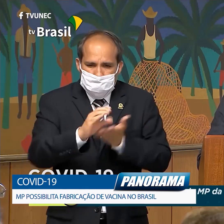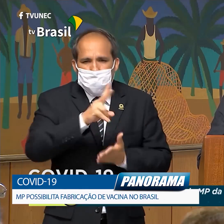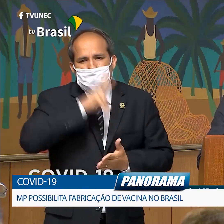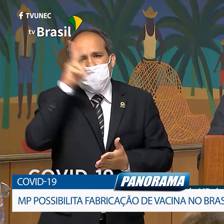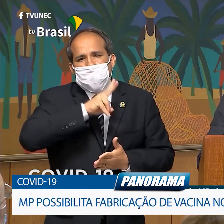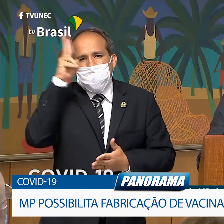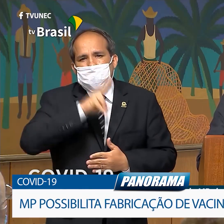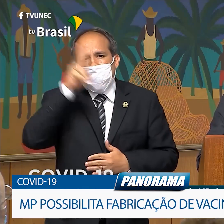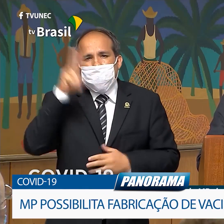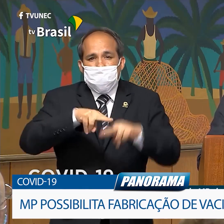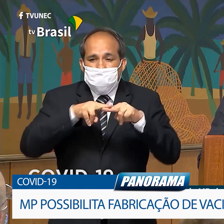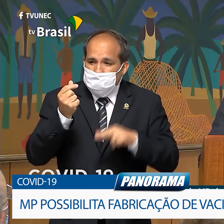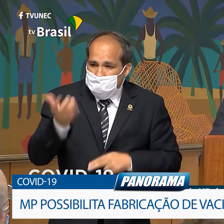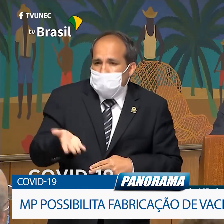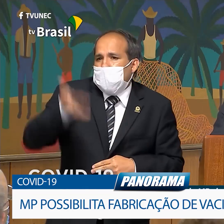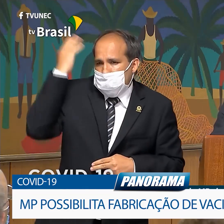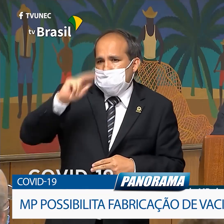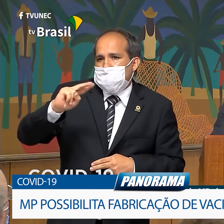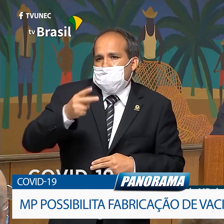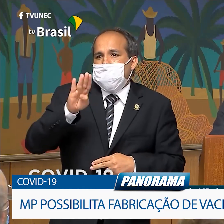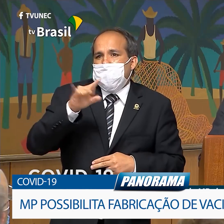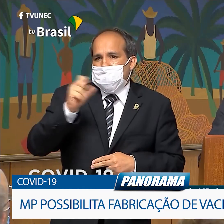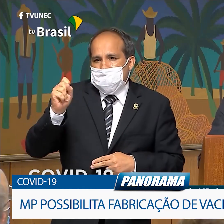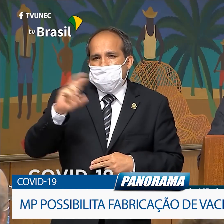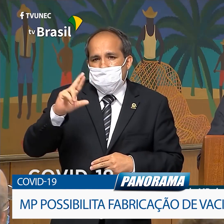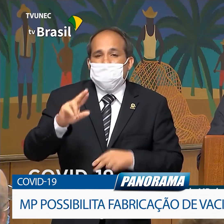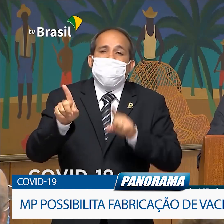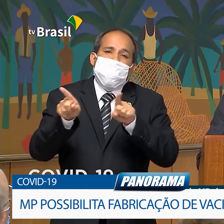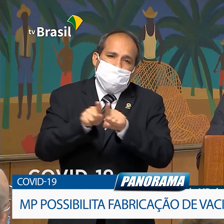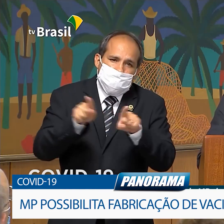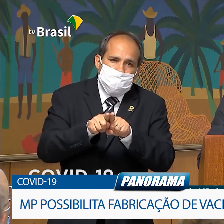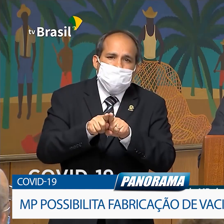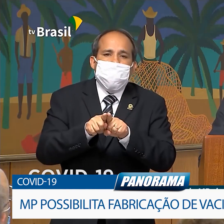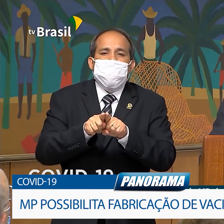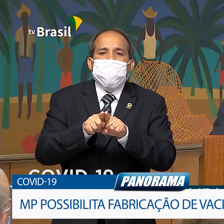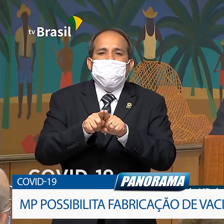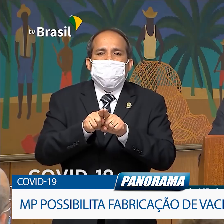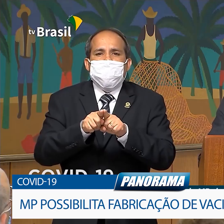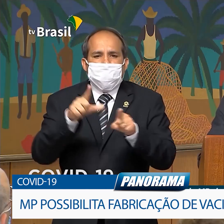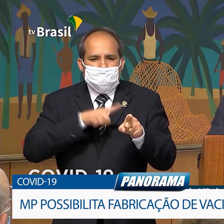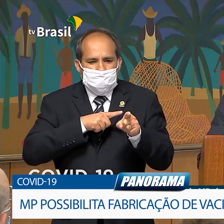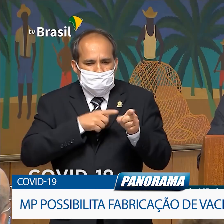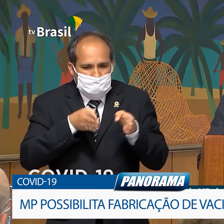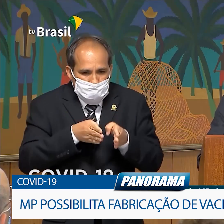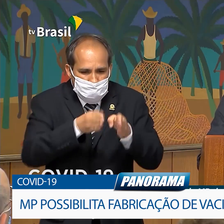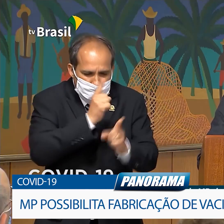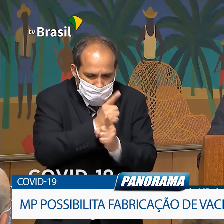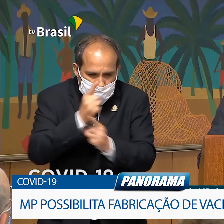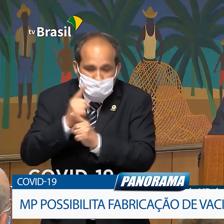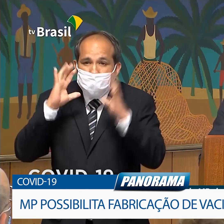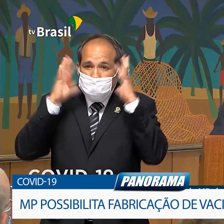significativo, não apenas no seu valor, quase R$2 bilhões, mas também aponta para a busca de soluções que permitam ao